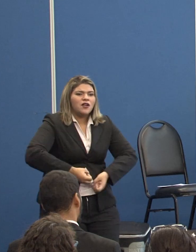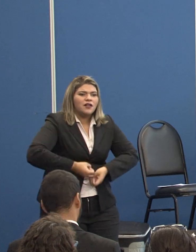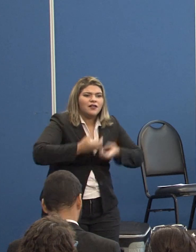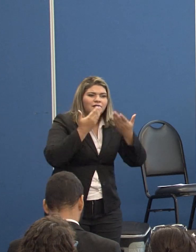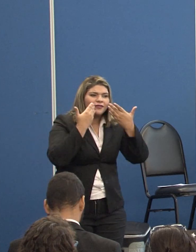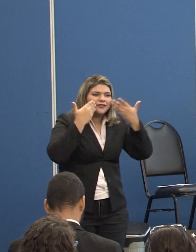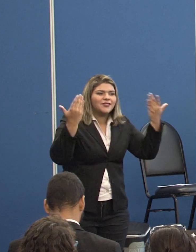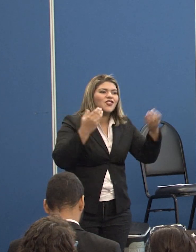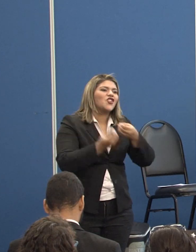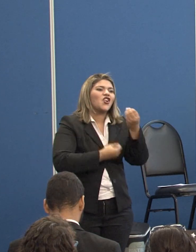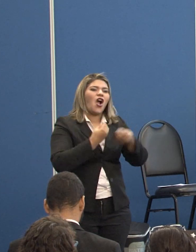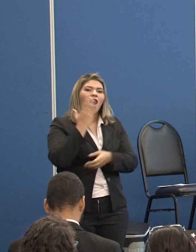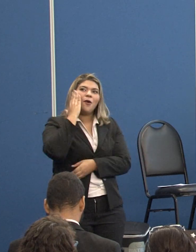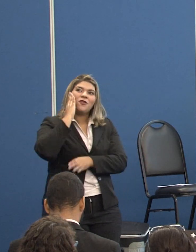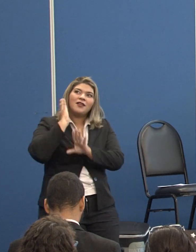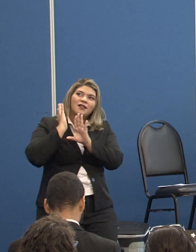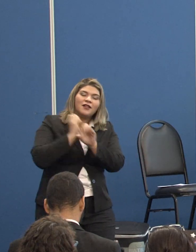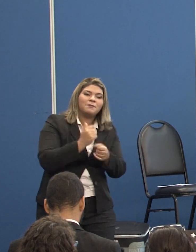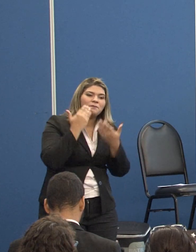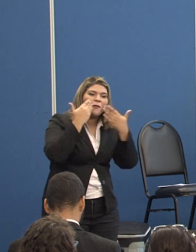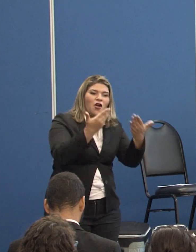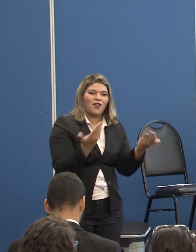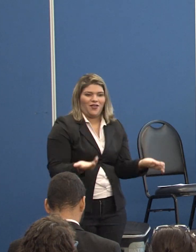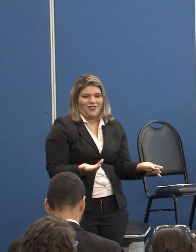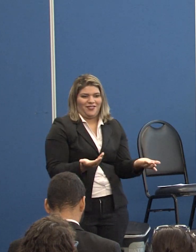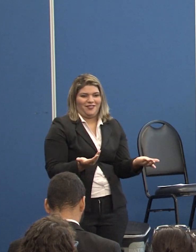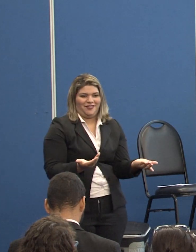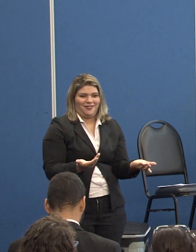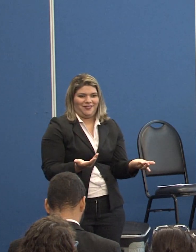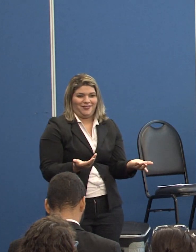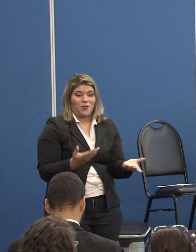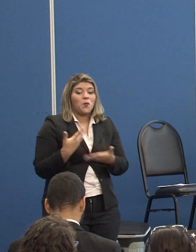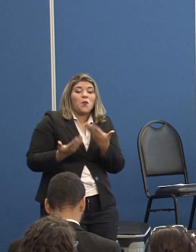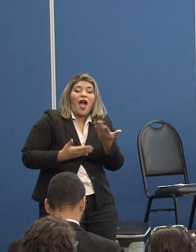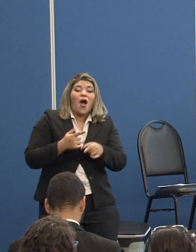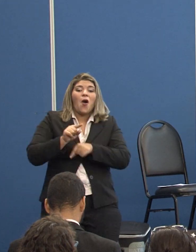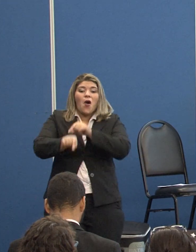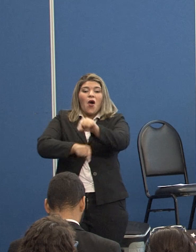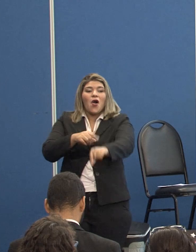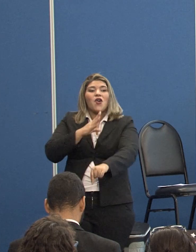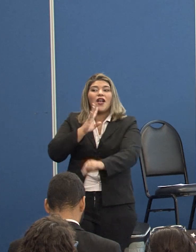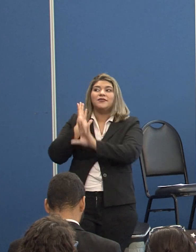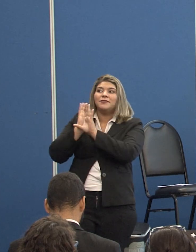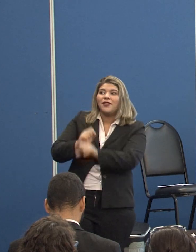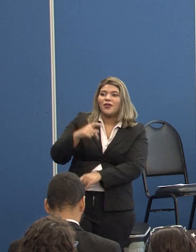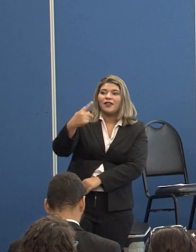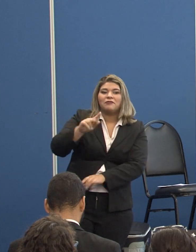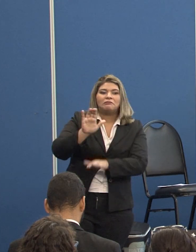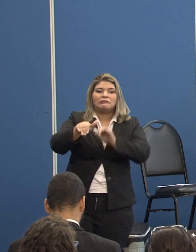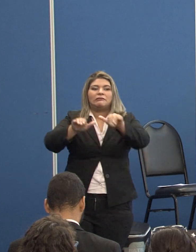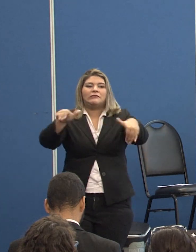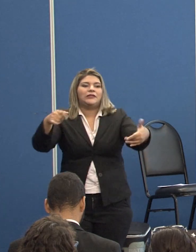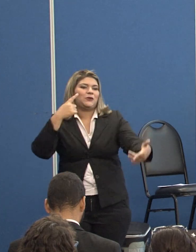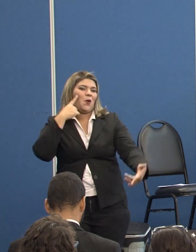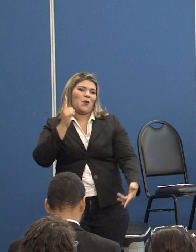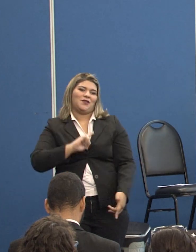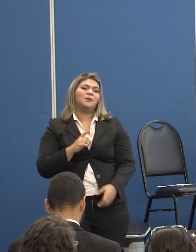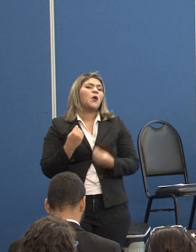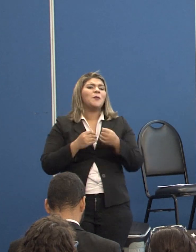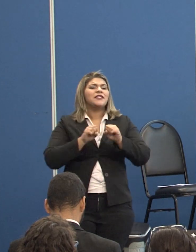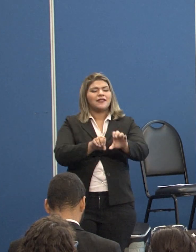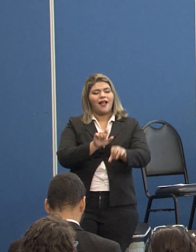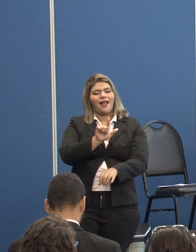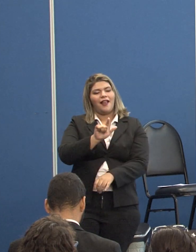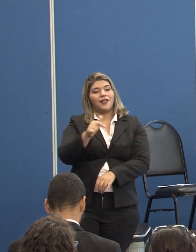vai mostrar o que ele sabe. O conhecimento prévio dele, eu não sei, porque se eu vou trabalhar L2, eu preciso da